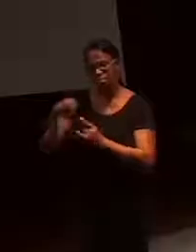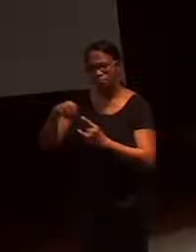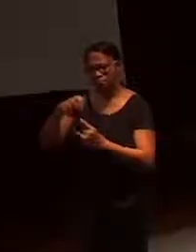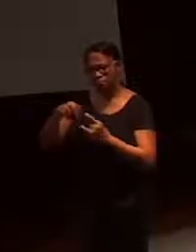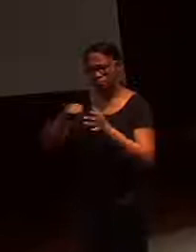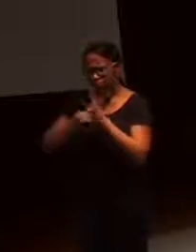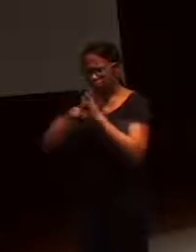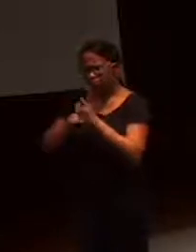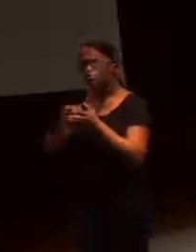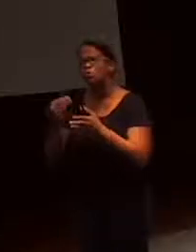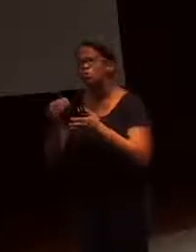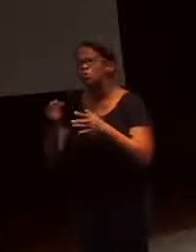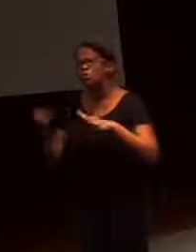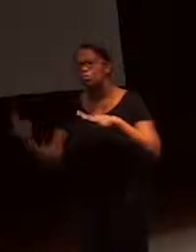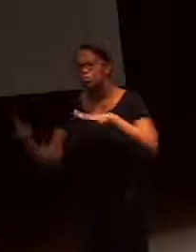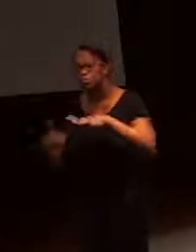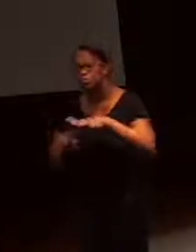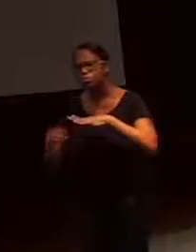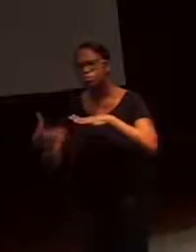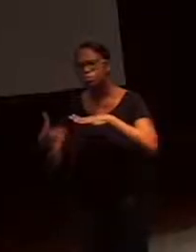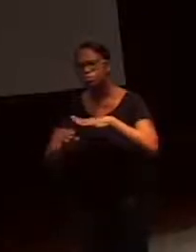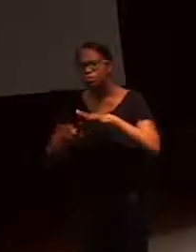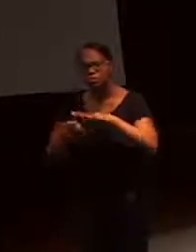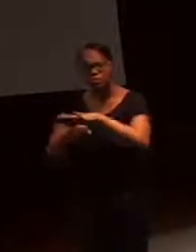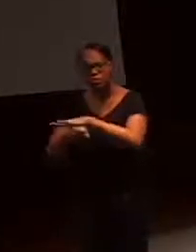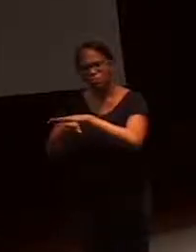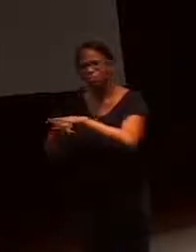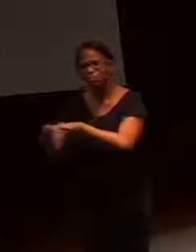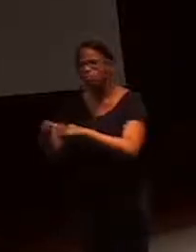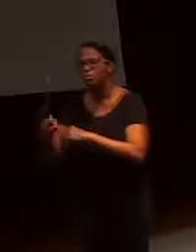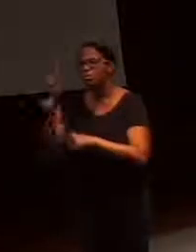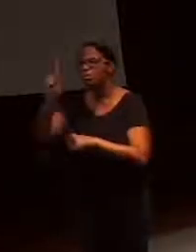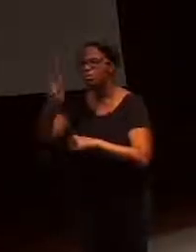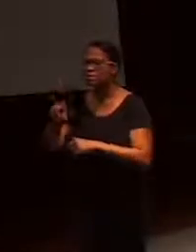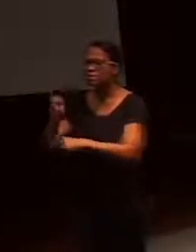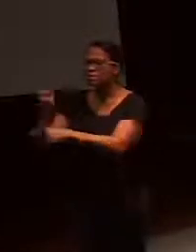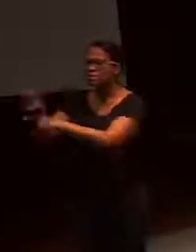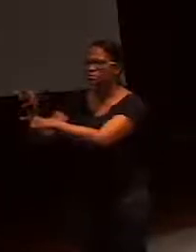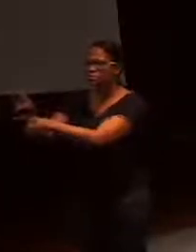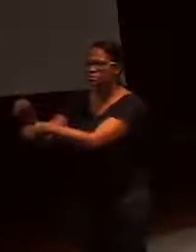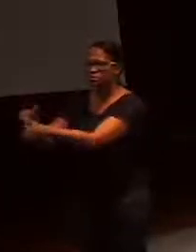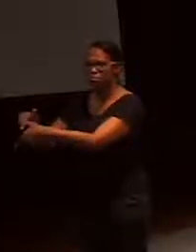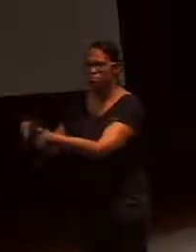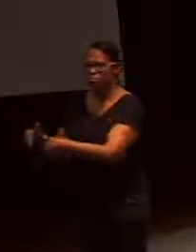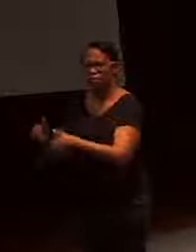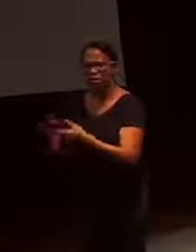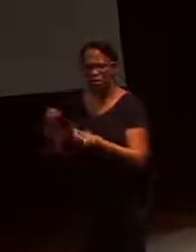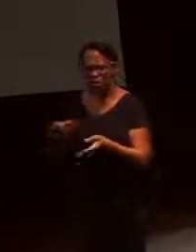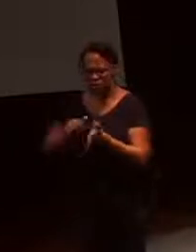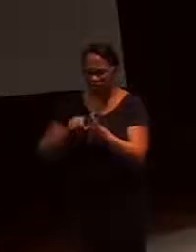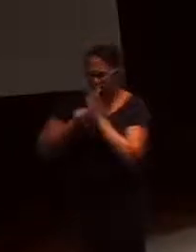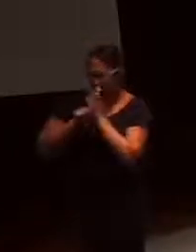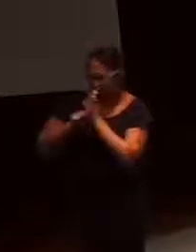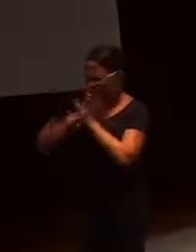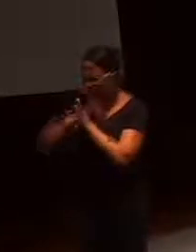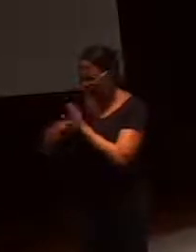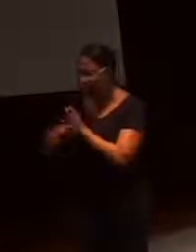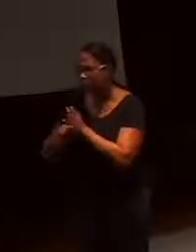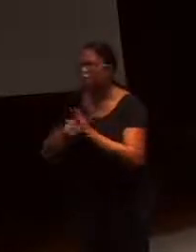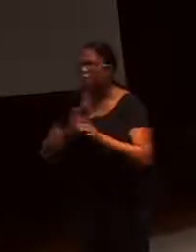sobre a inserção de pessoas com deficiência no trabalho. E começamos,